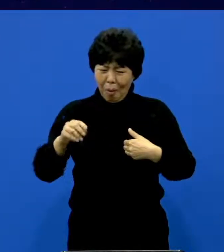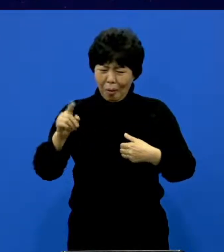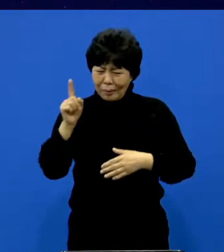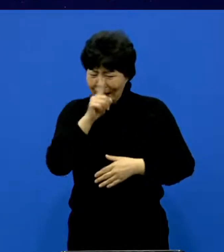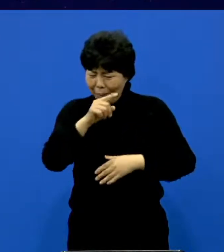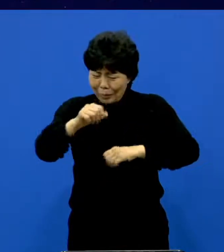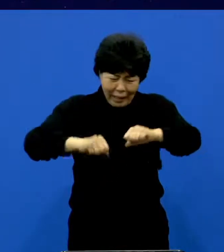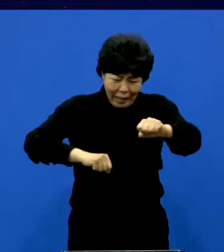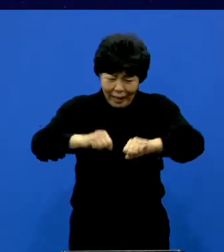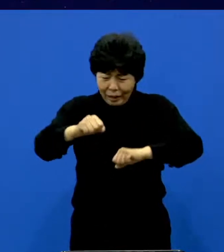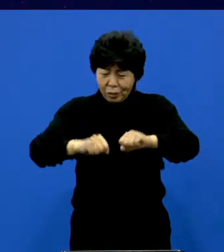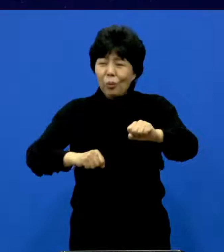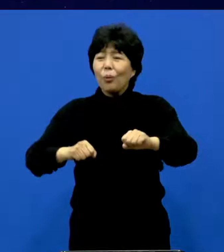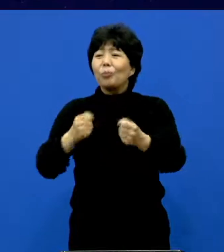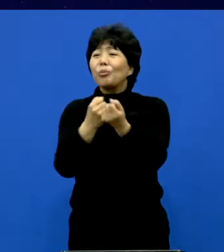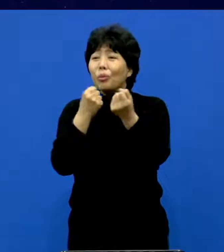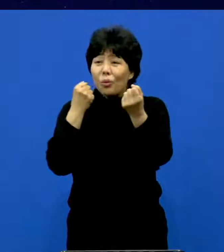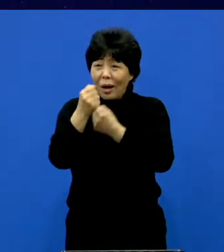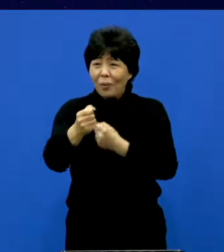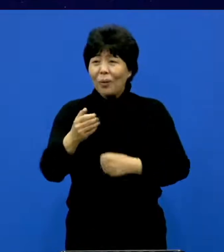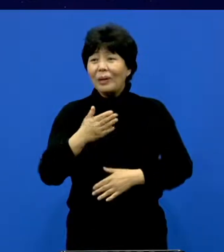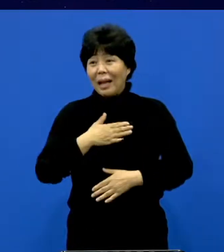동일한 방식으로 언제나 반응하는 거예요.